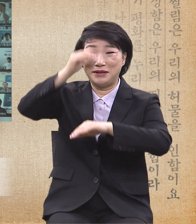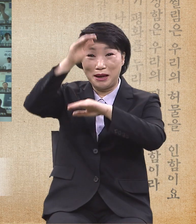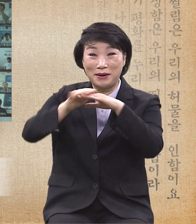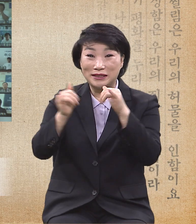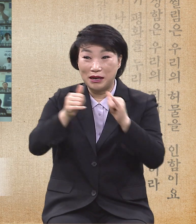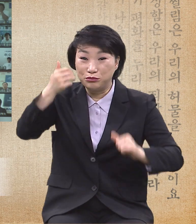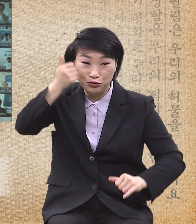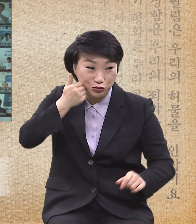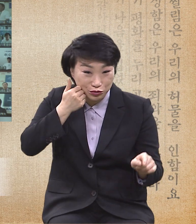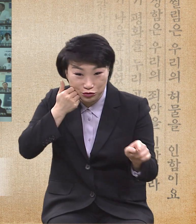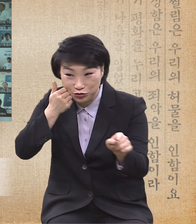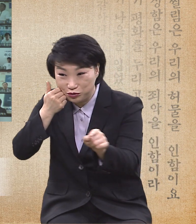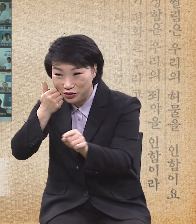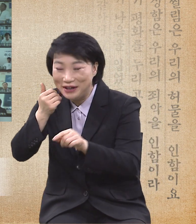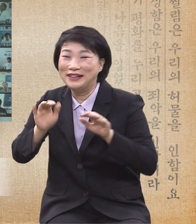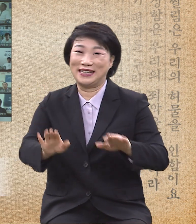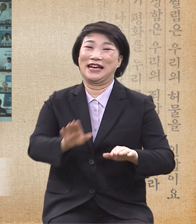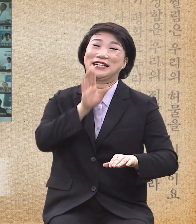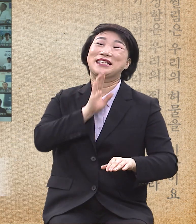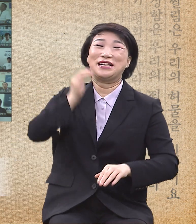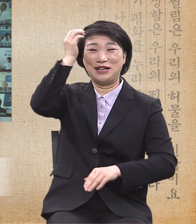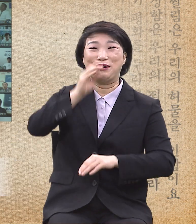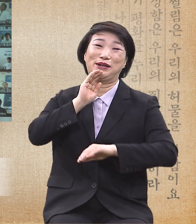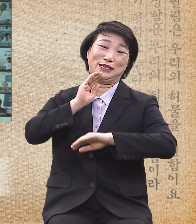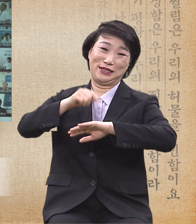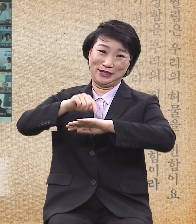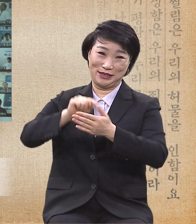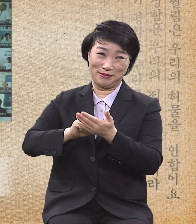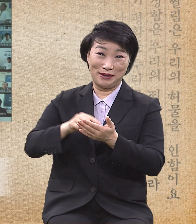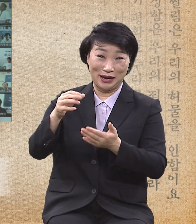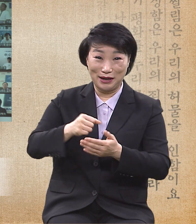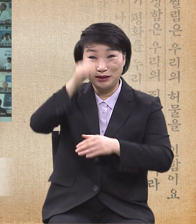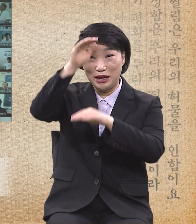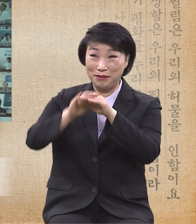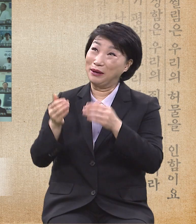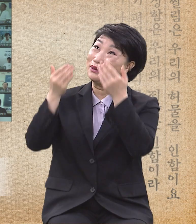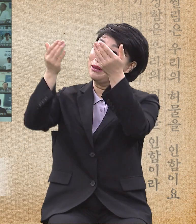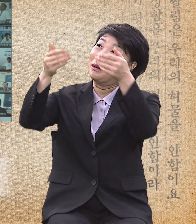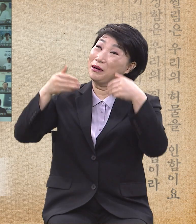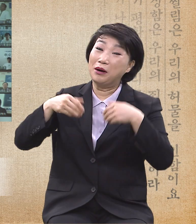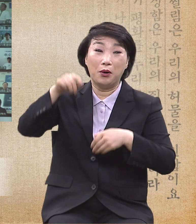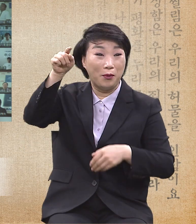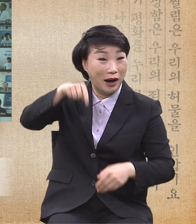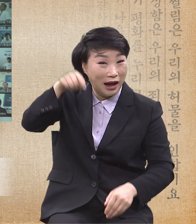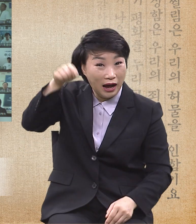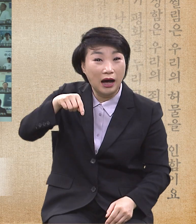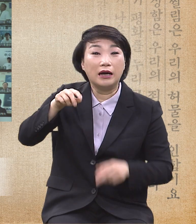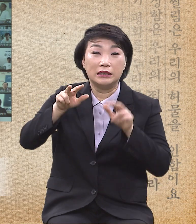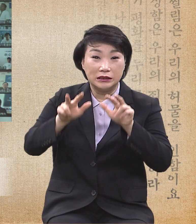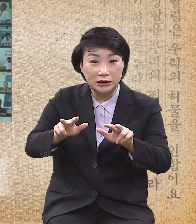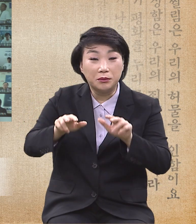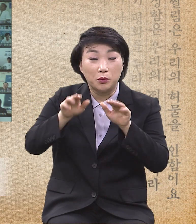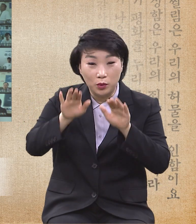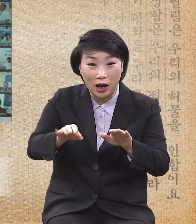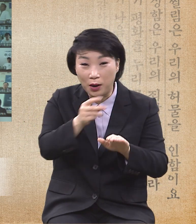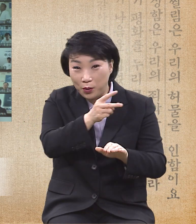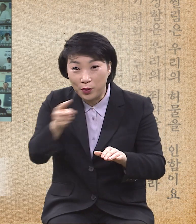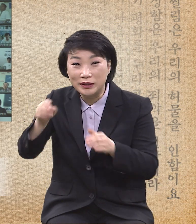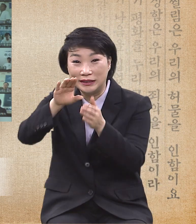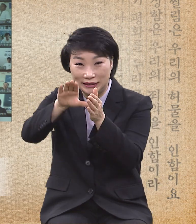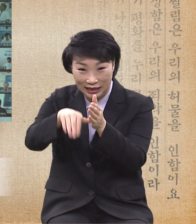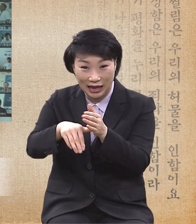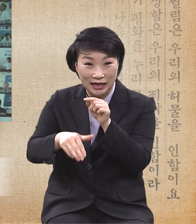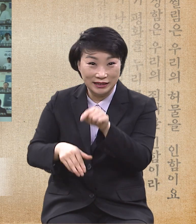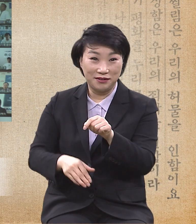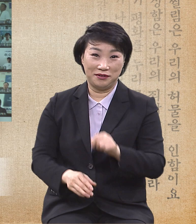참으로 예배하는 자들, 신령과 진정으로 예배할 때가 오나니 곧 이때니라.